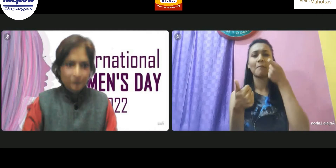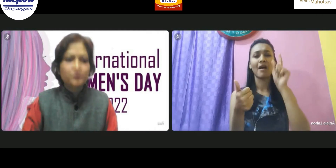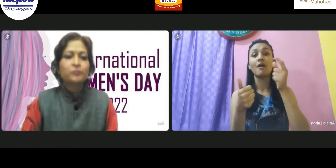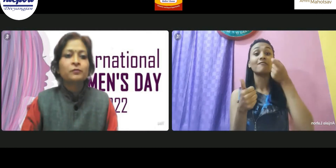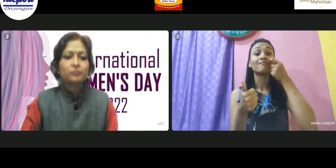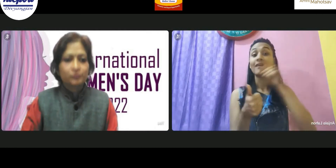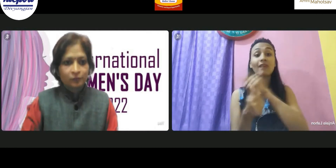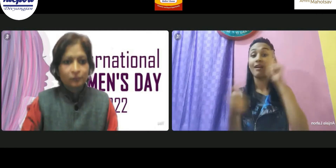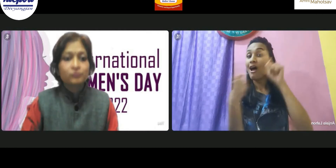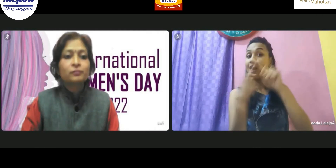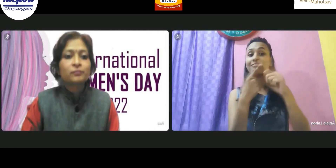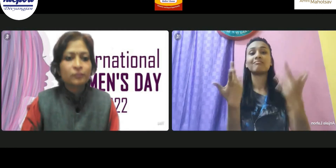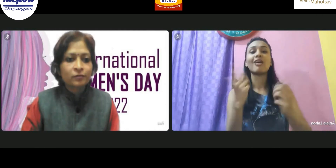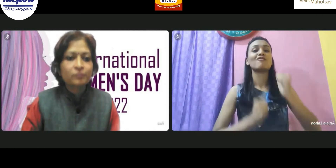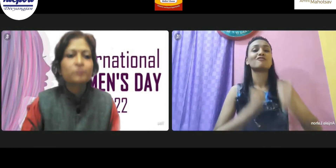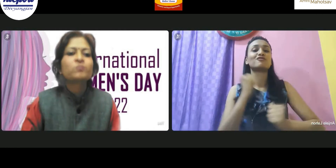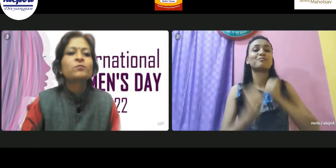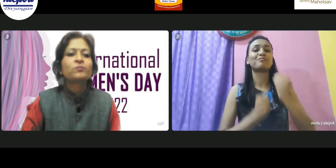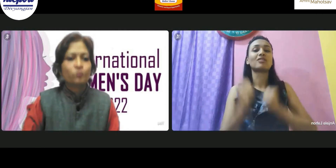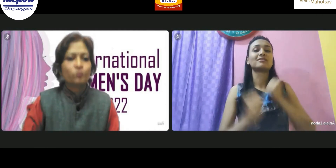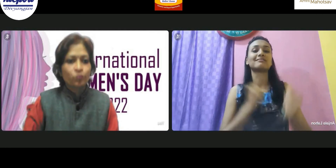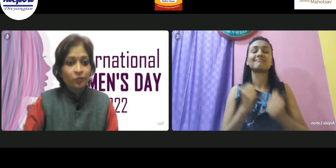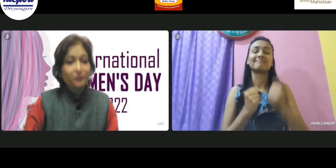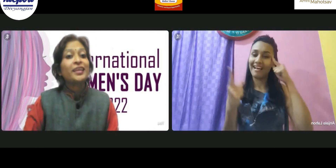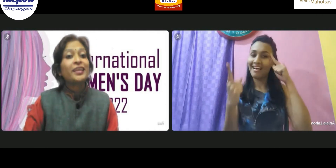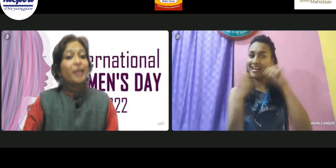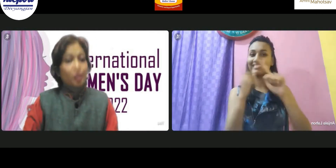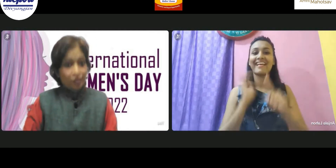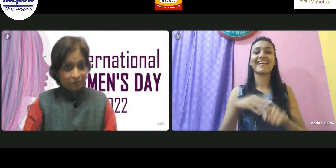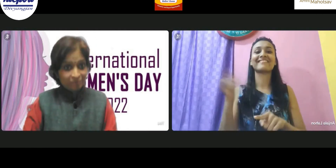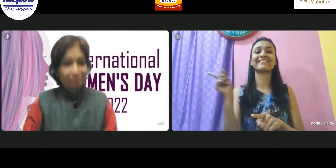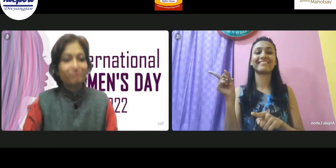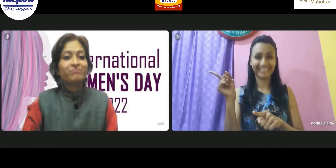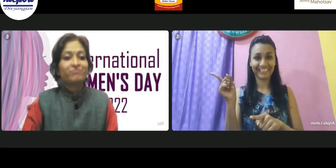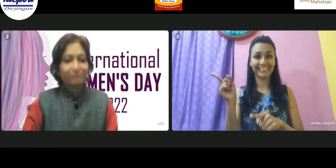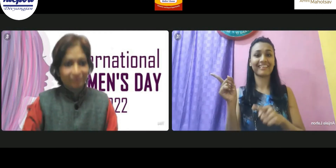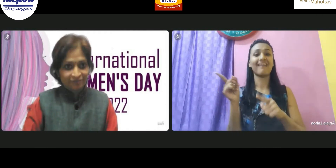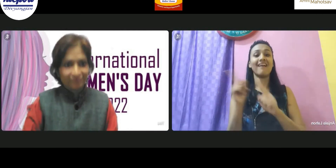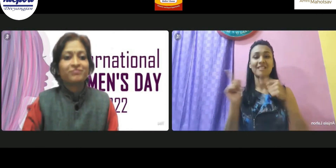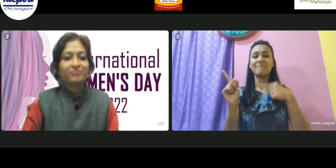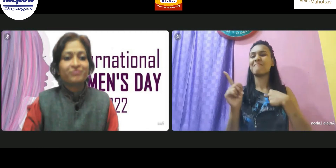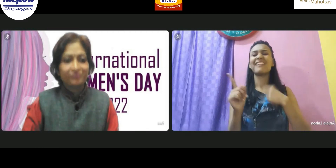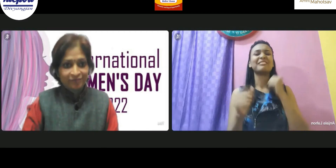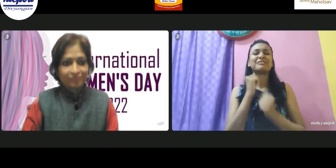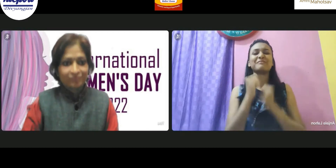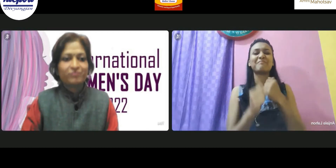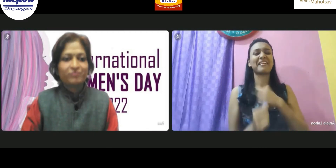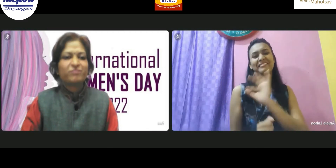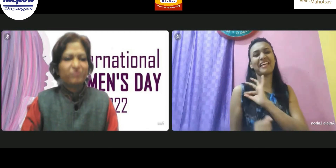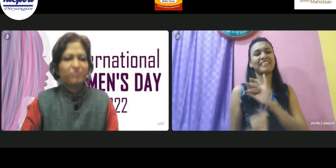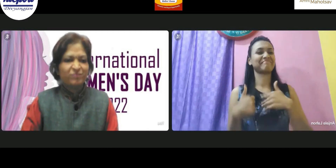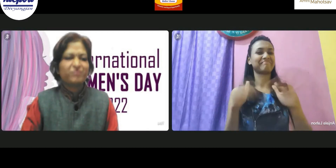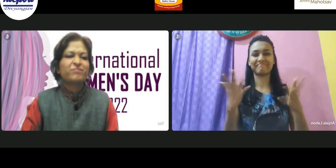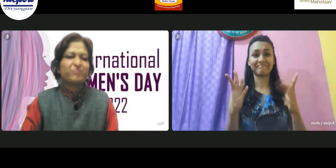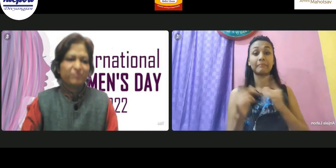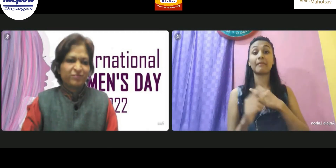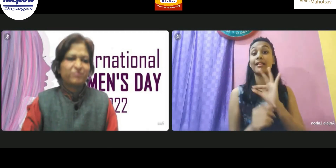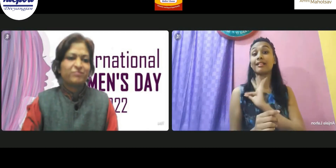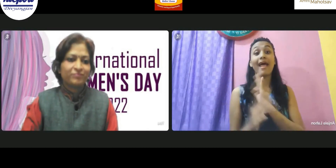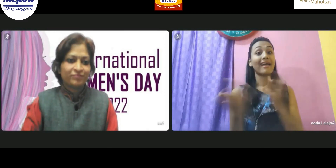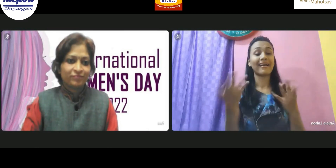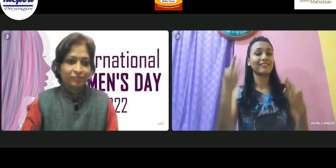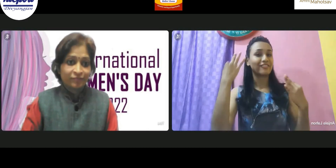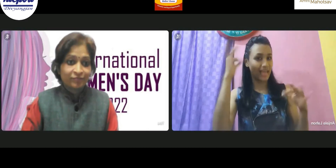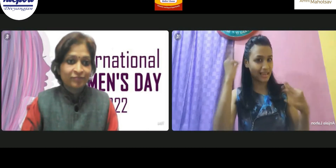नहीं थे, क्योंकि वो चाहते थे कि मैं खिलाड़ी बनूं, लेकिन वो मुझे पसंद नहीं था, क्योंकि मुझे डांस, ड्रामा,